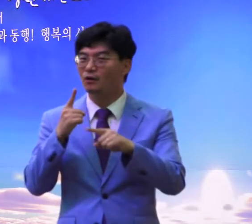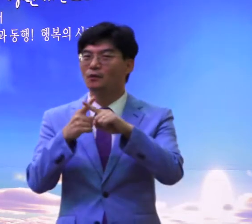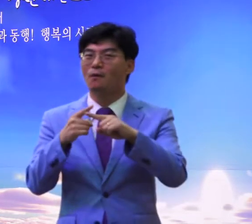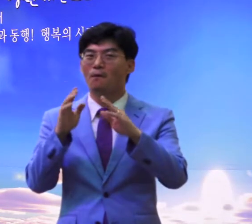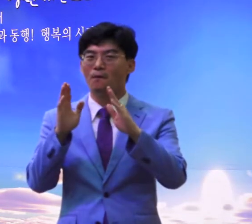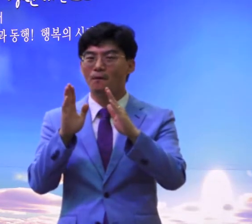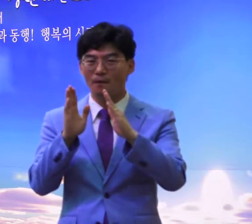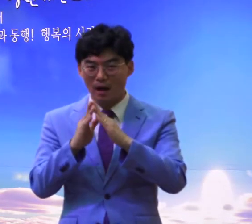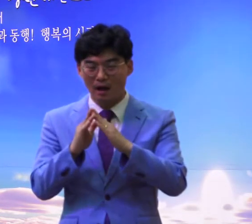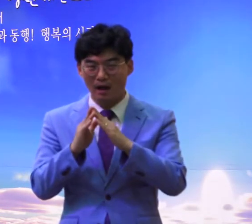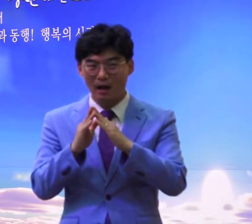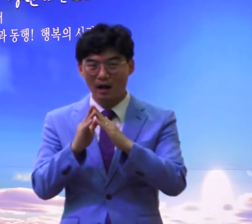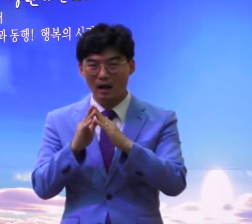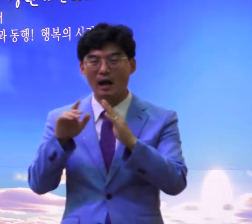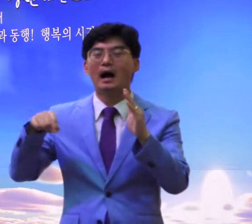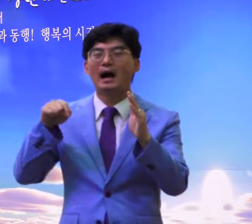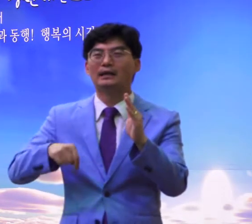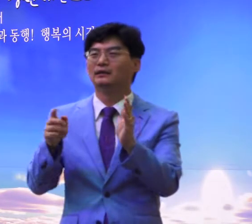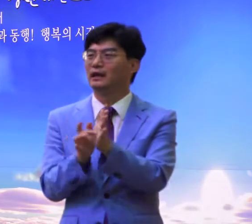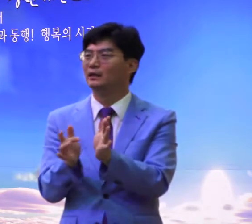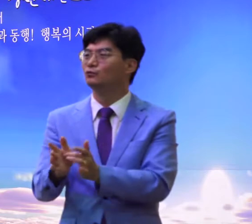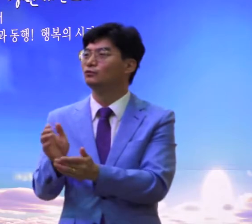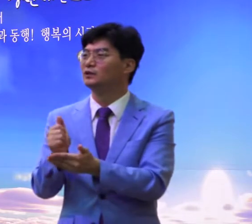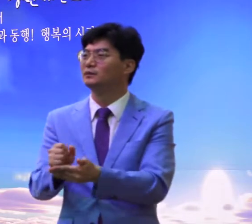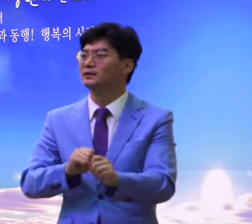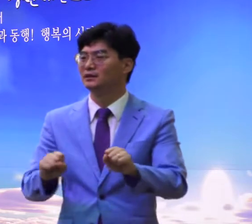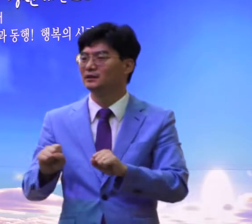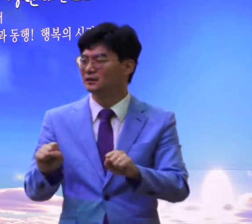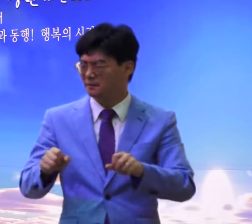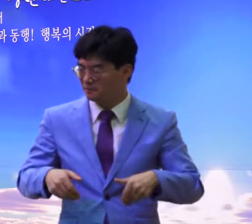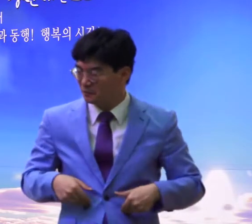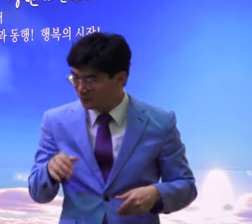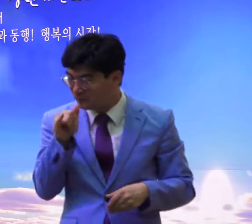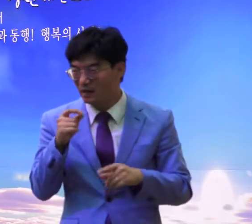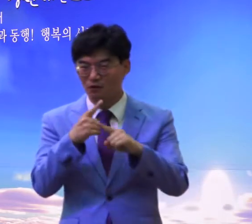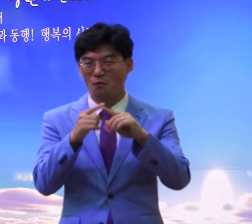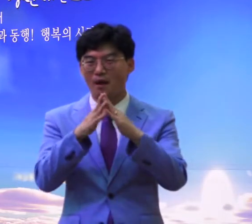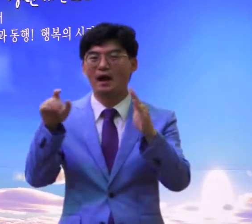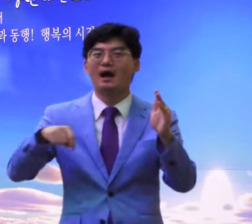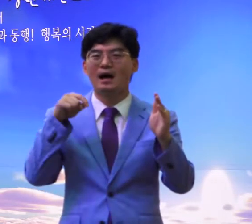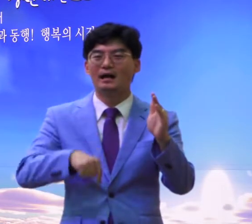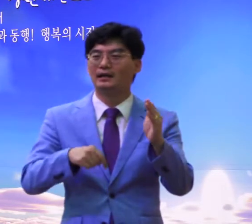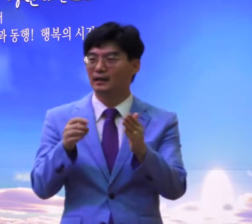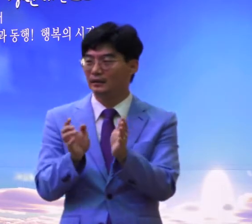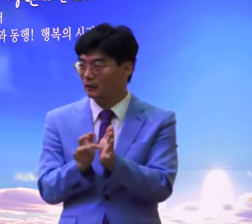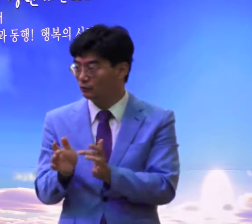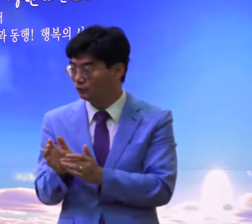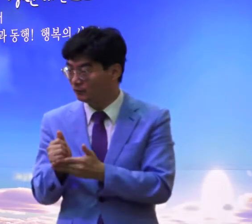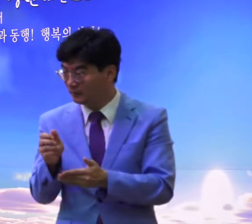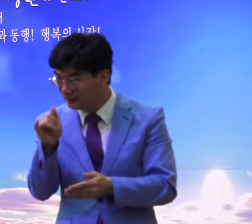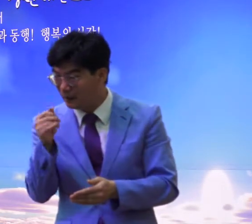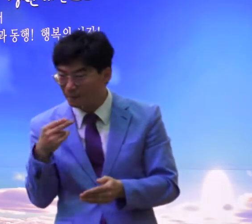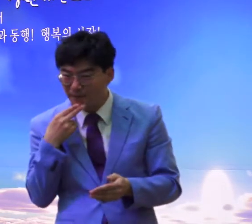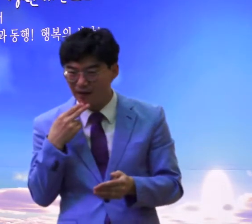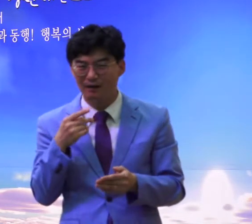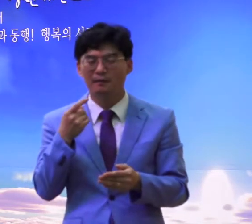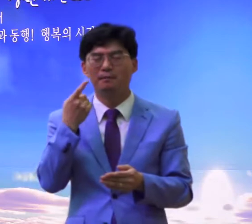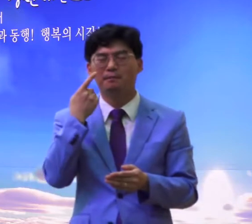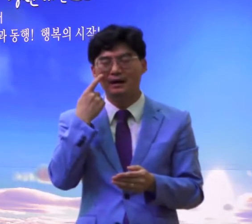잃어버리는 것입니다. 교회 안에서 예수님이 일하셔야 되는데 예수님이 일하시지 않는 것, 하나님의 말씀이 선포되고 하나님의 말씀이